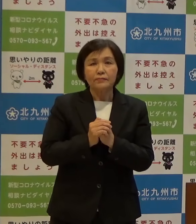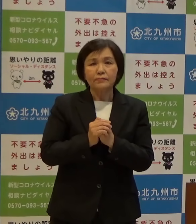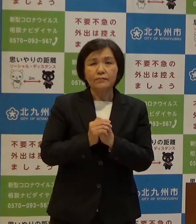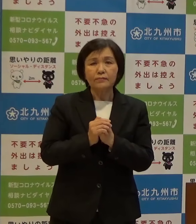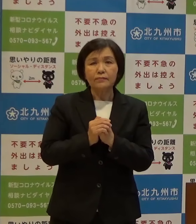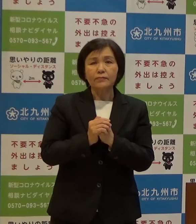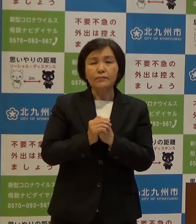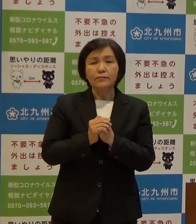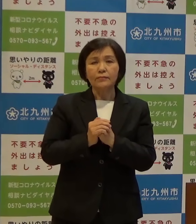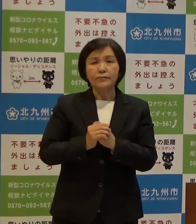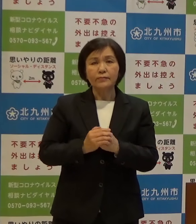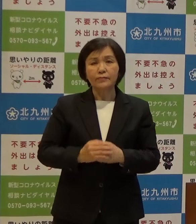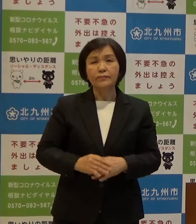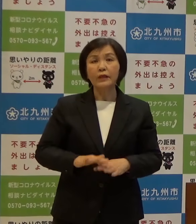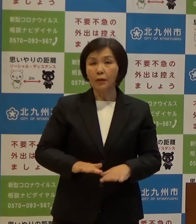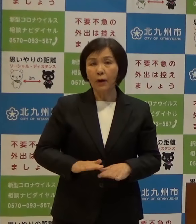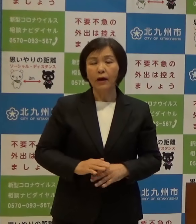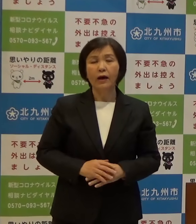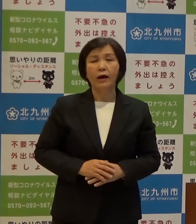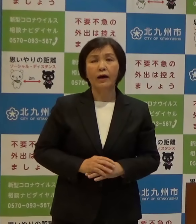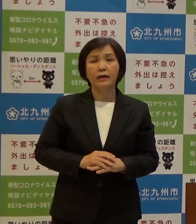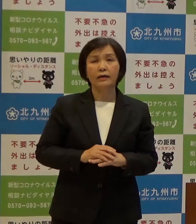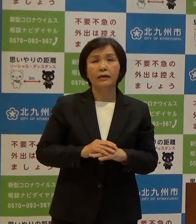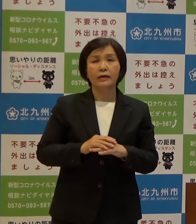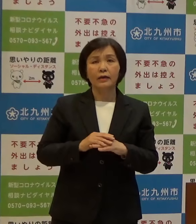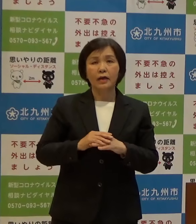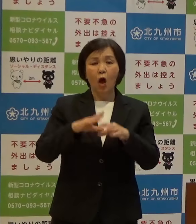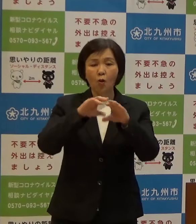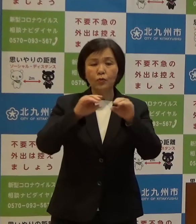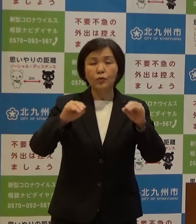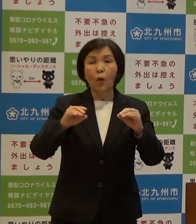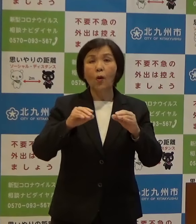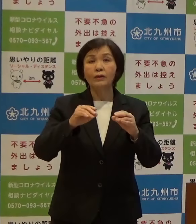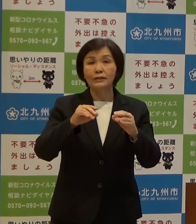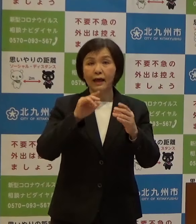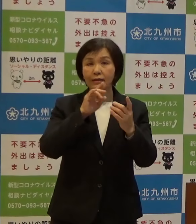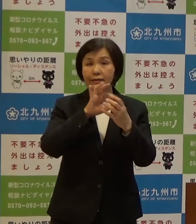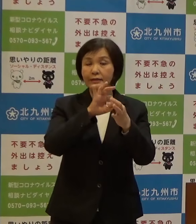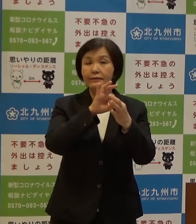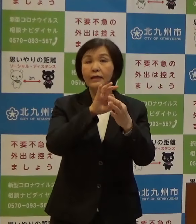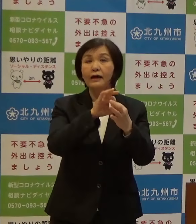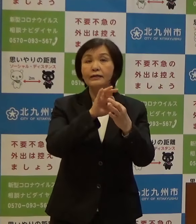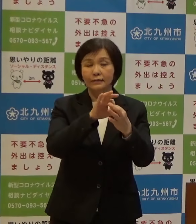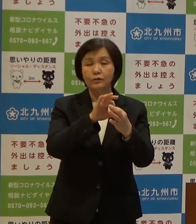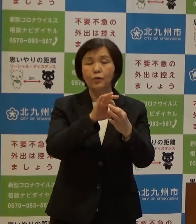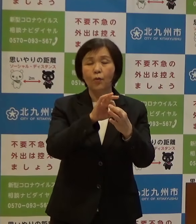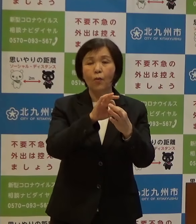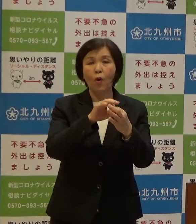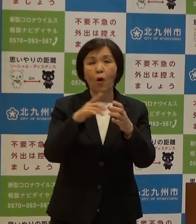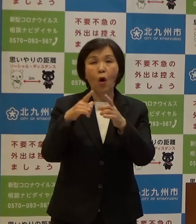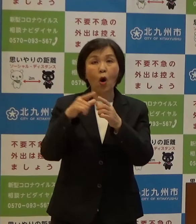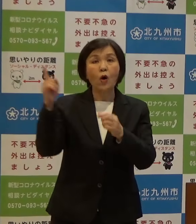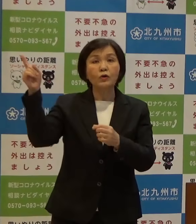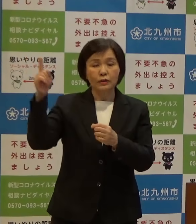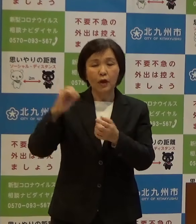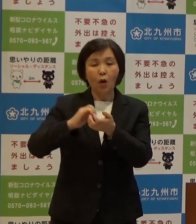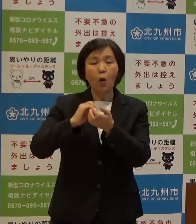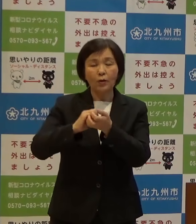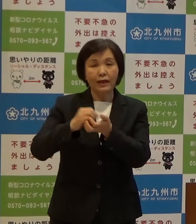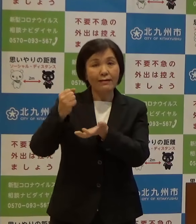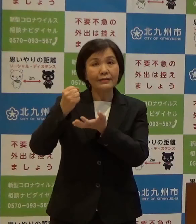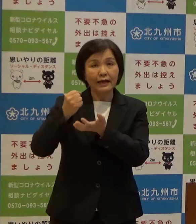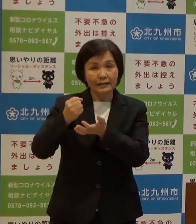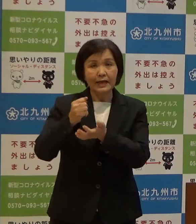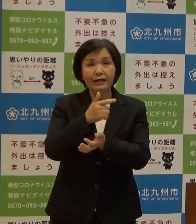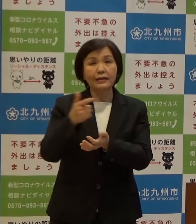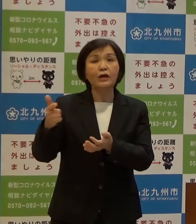ように、今不動産に関わることにつきましても政府は固定資産税の減免であるとかいろんな